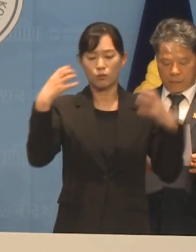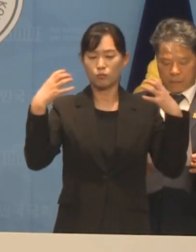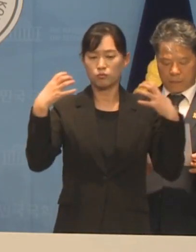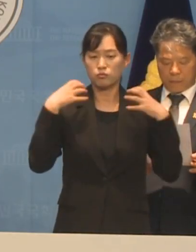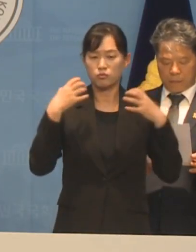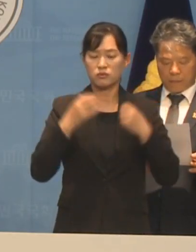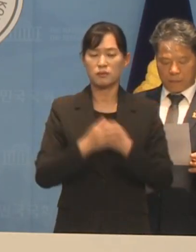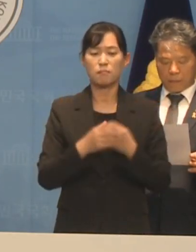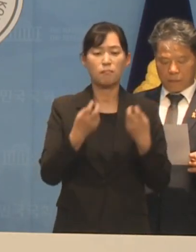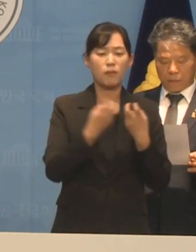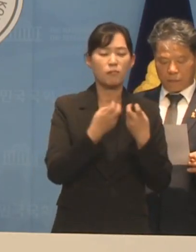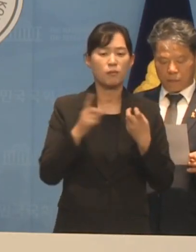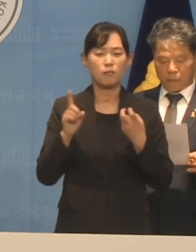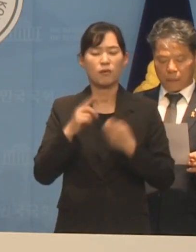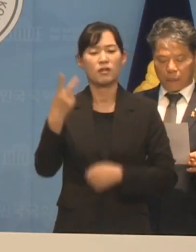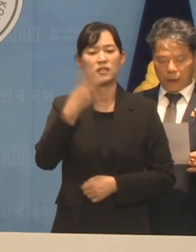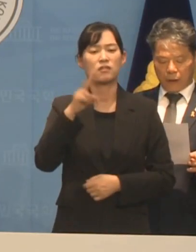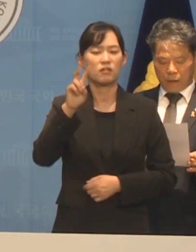출구 전략으로